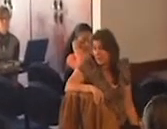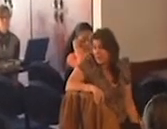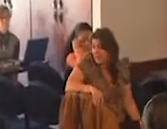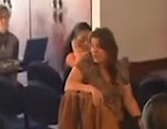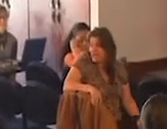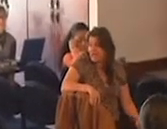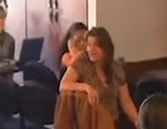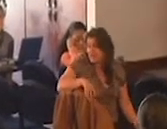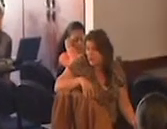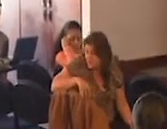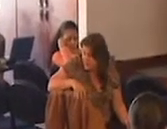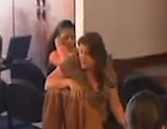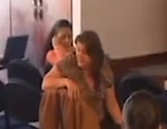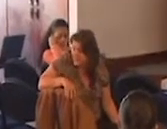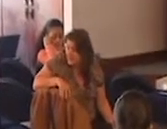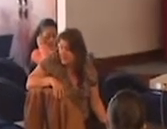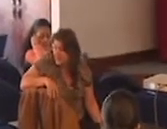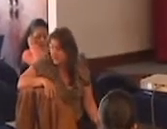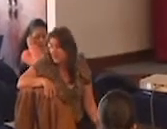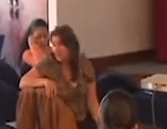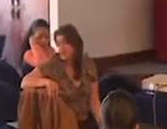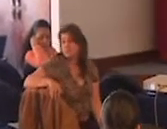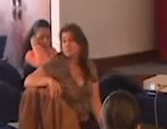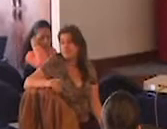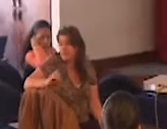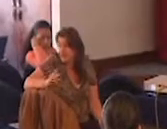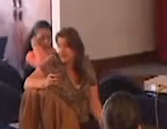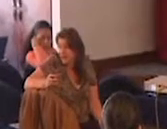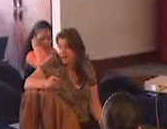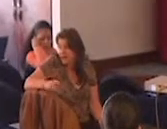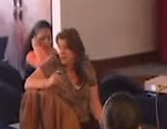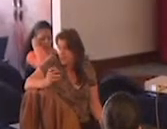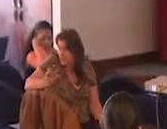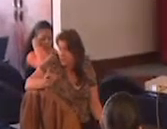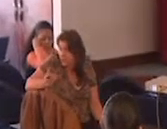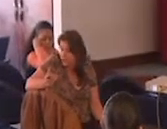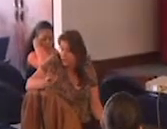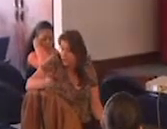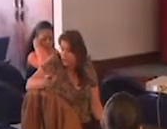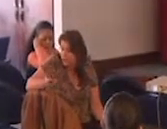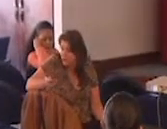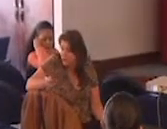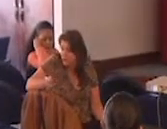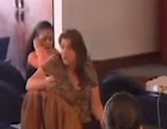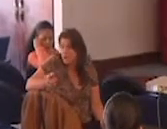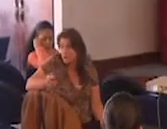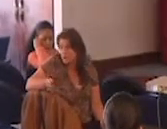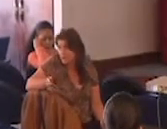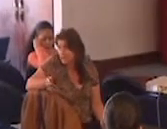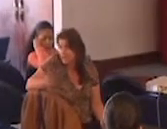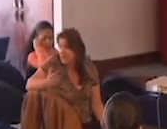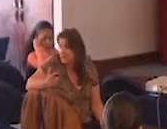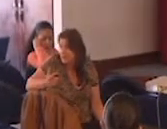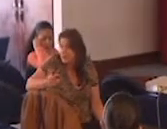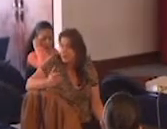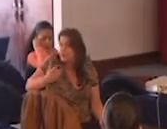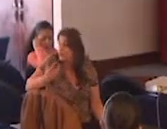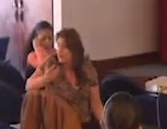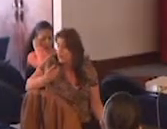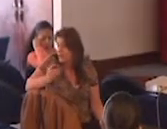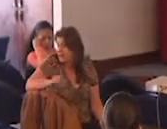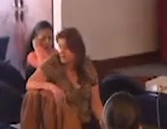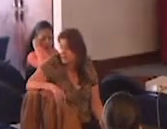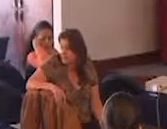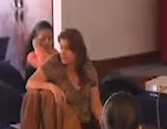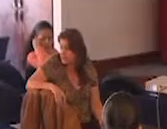chico con autismo, que aquí la comunicación es bastante más marcada que con el otro chico. Hay chicos